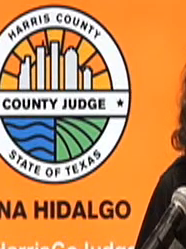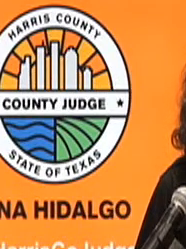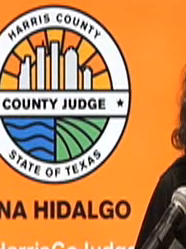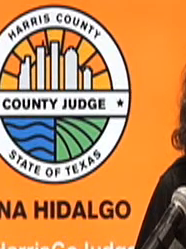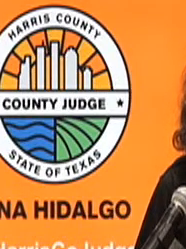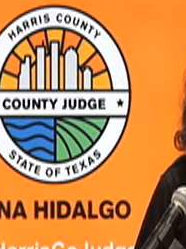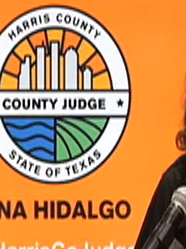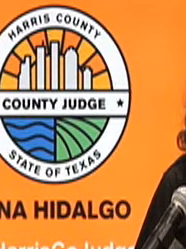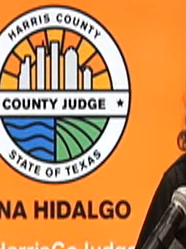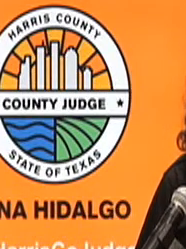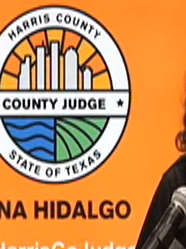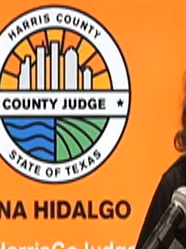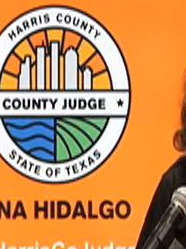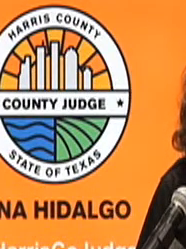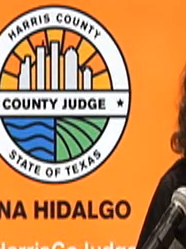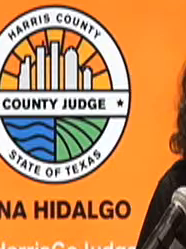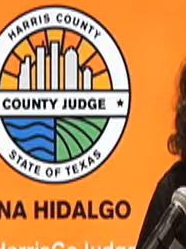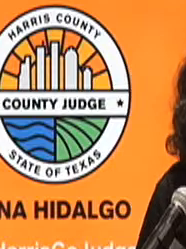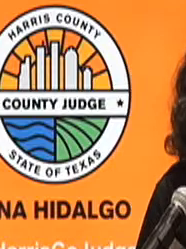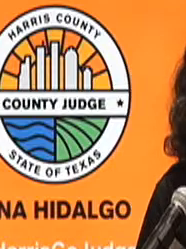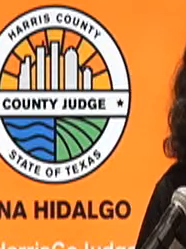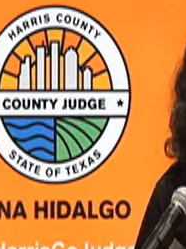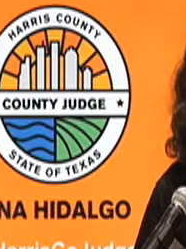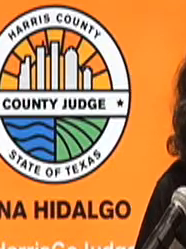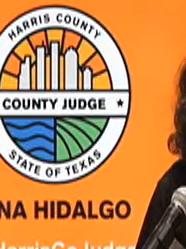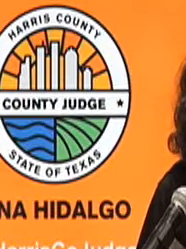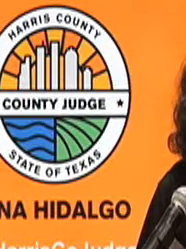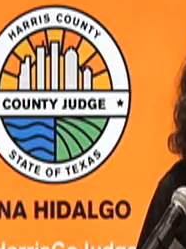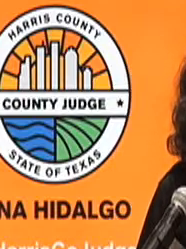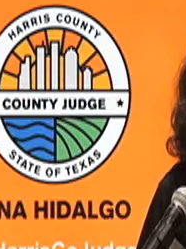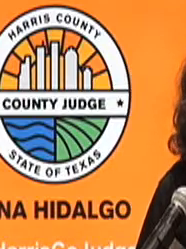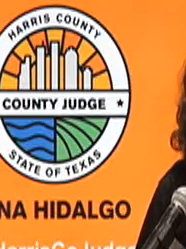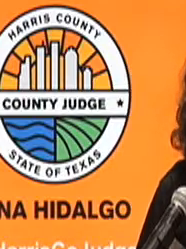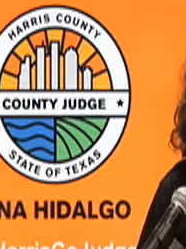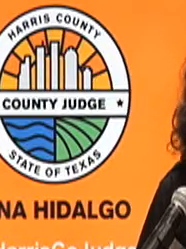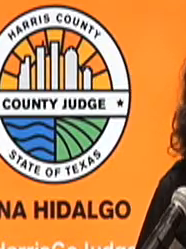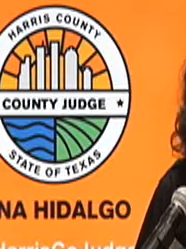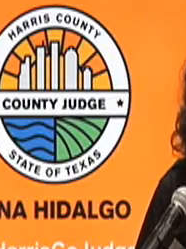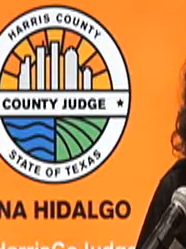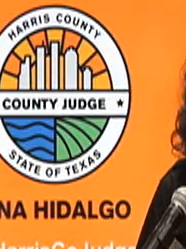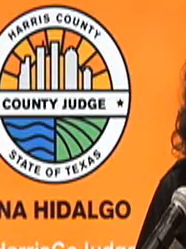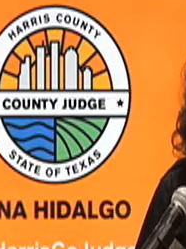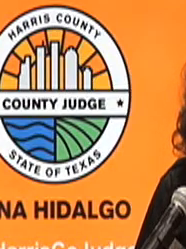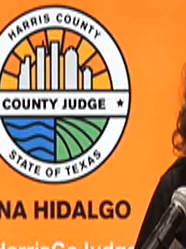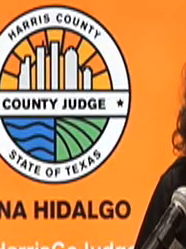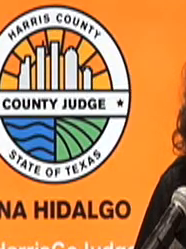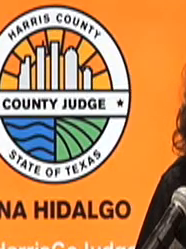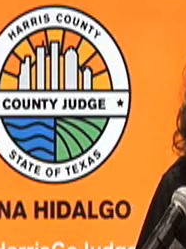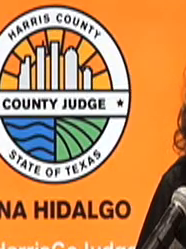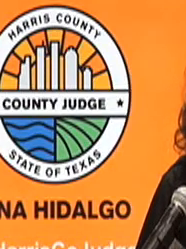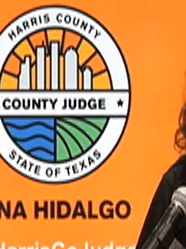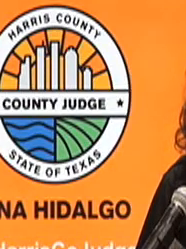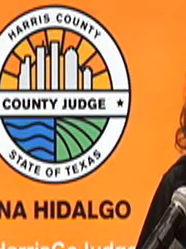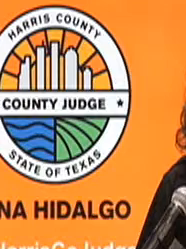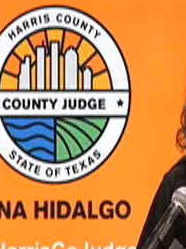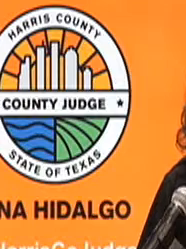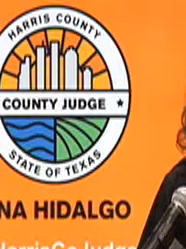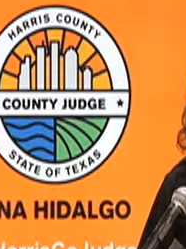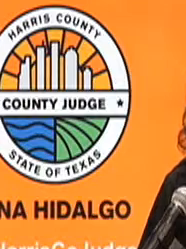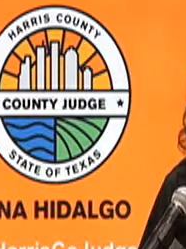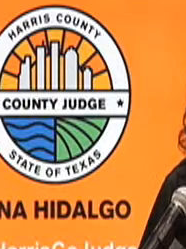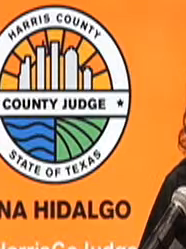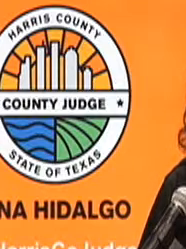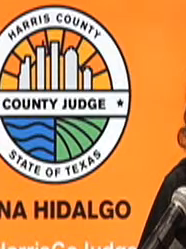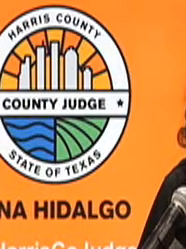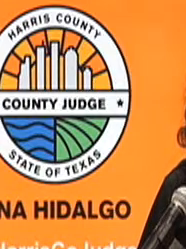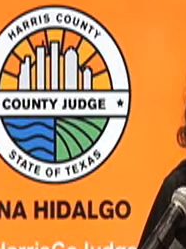o ir hacia el oeste, preferible ir al oeste, hacia Austin, hacia San Antonio, para